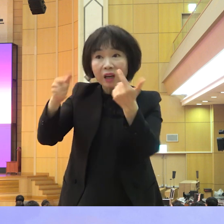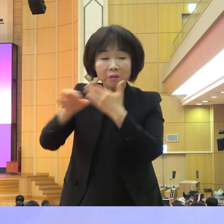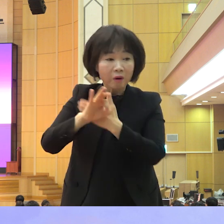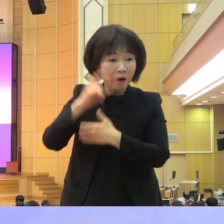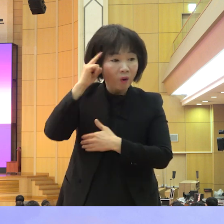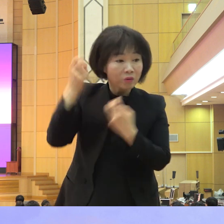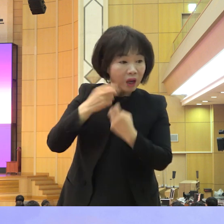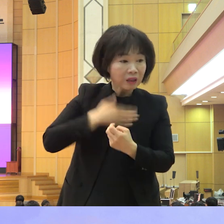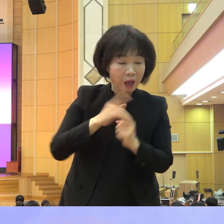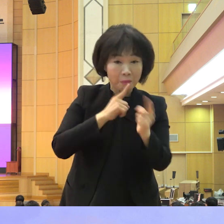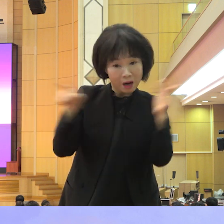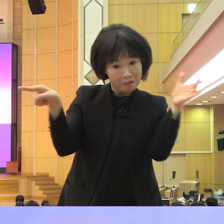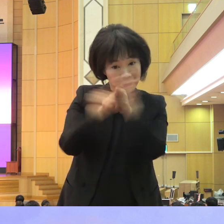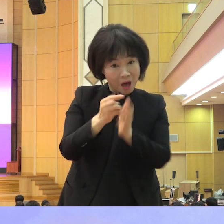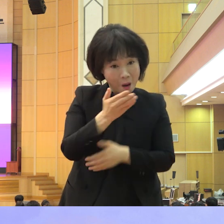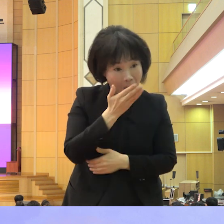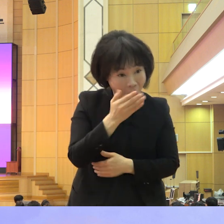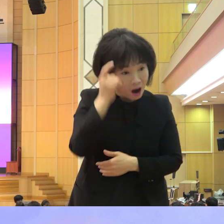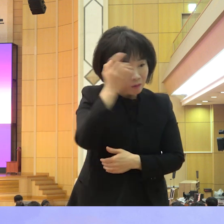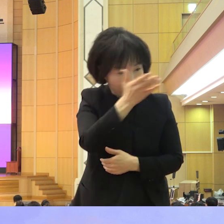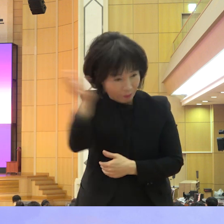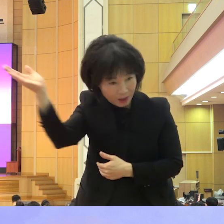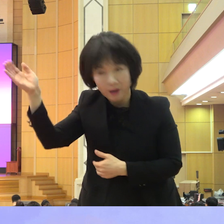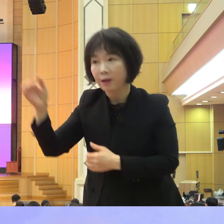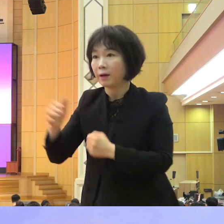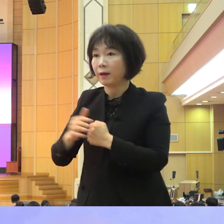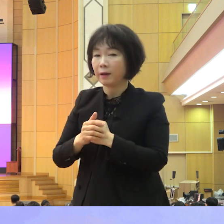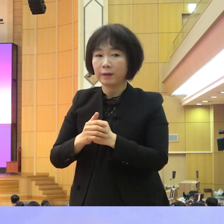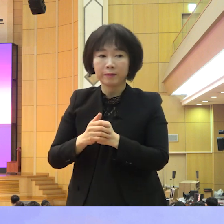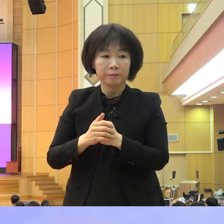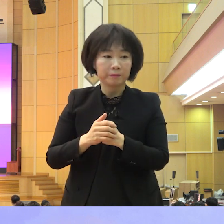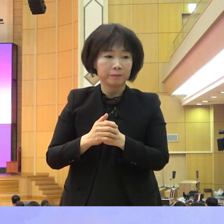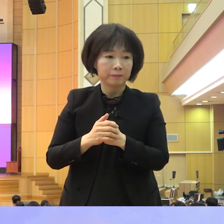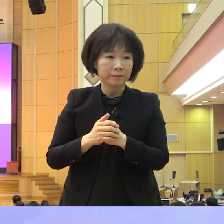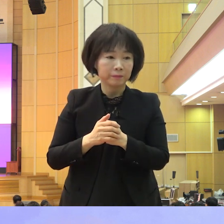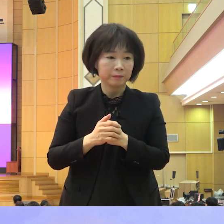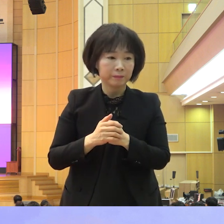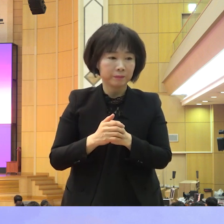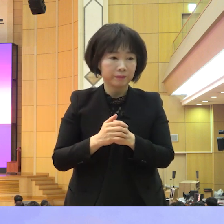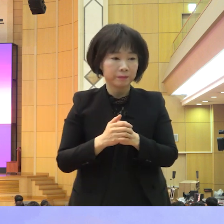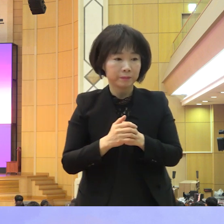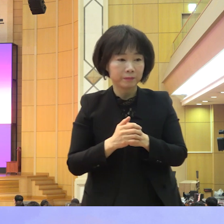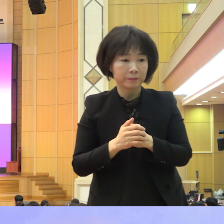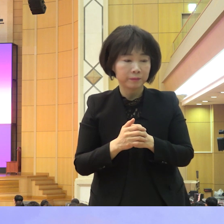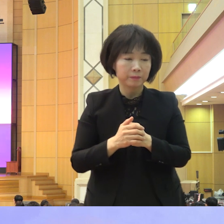내 말을 믿겠느냐 하시니라. 아멘.